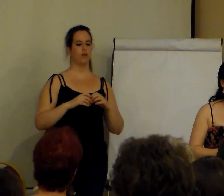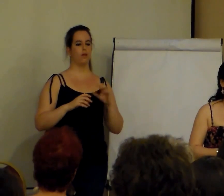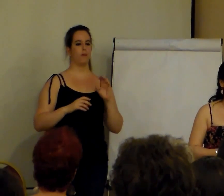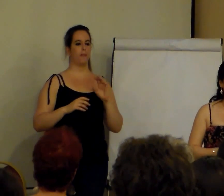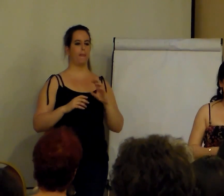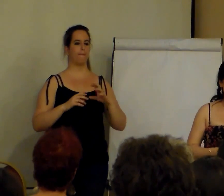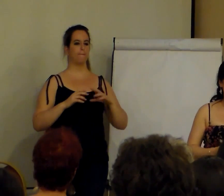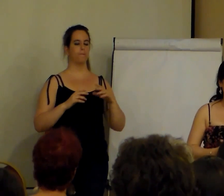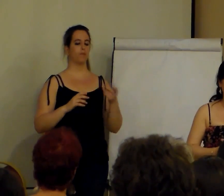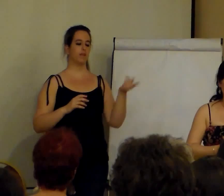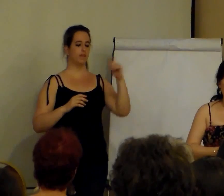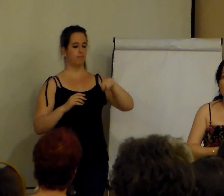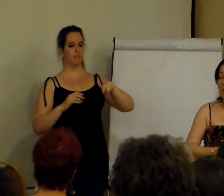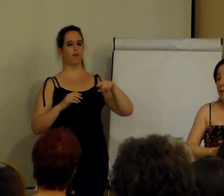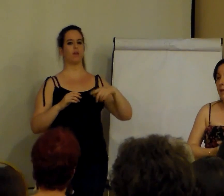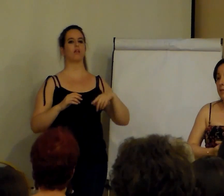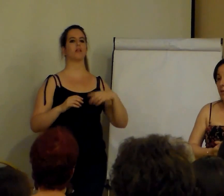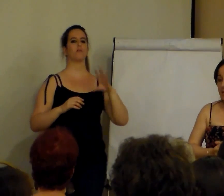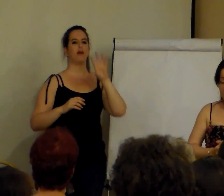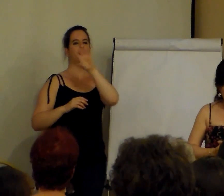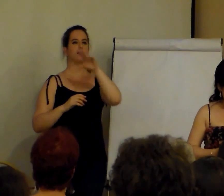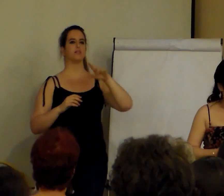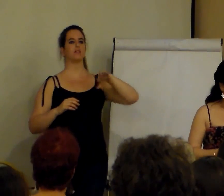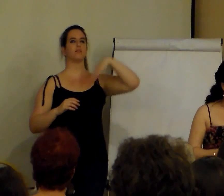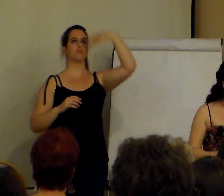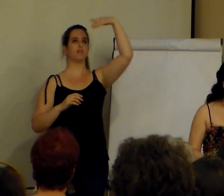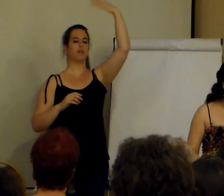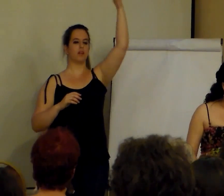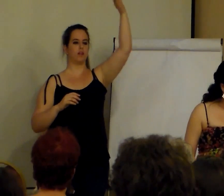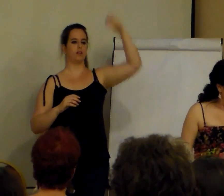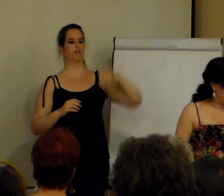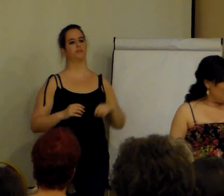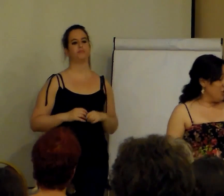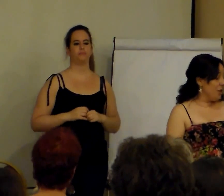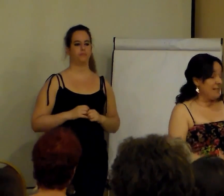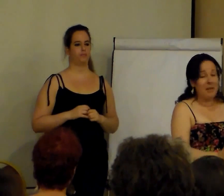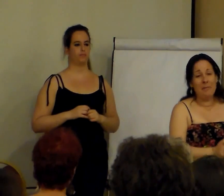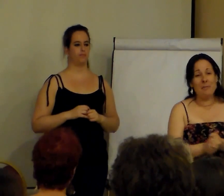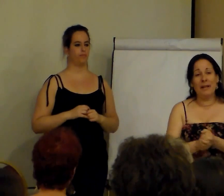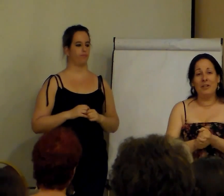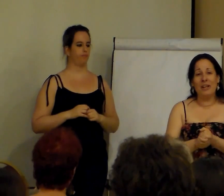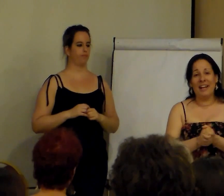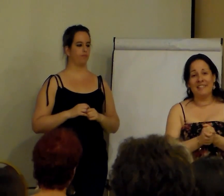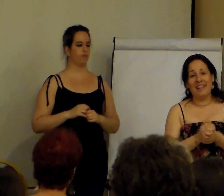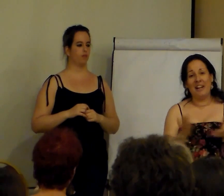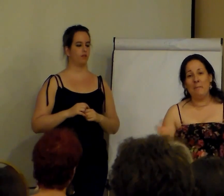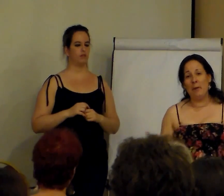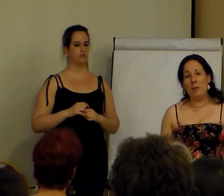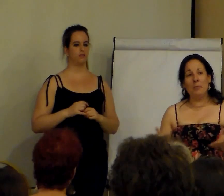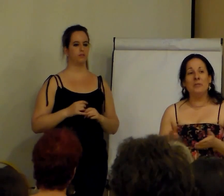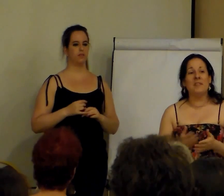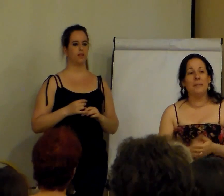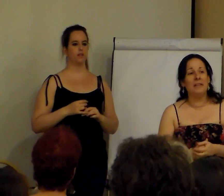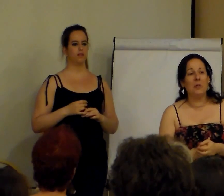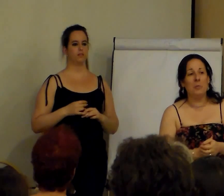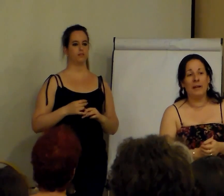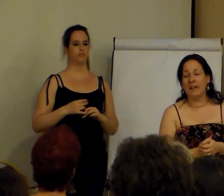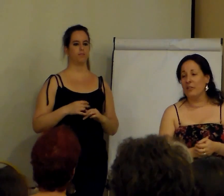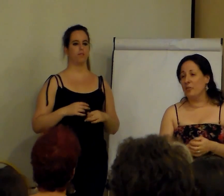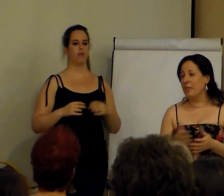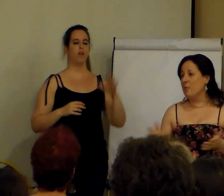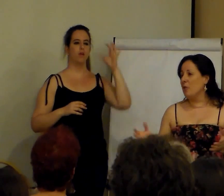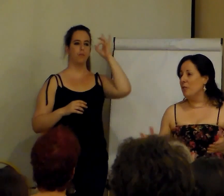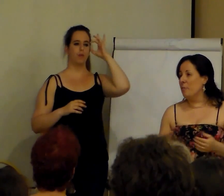están colaborando con futuras investigaciones. Así que bueno, yo les había preparado la charla en PowerPoint,